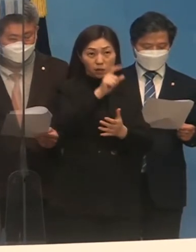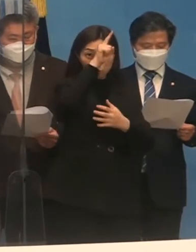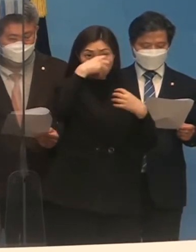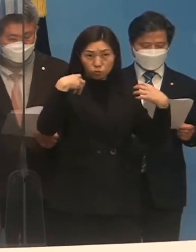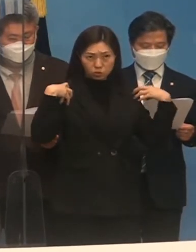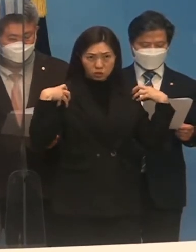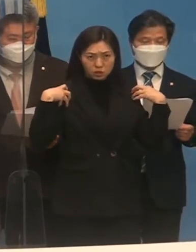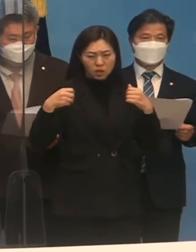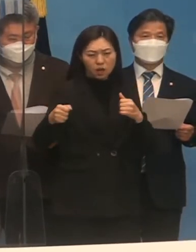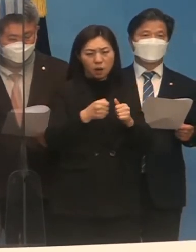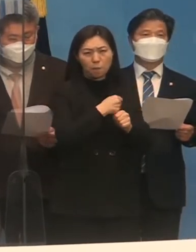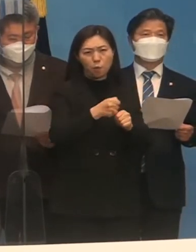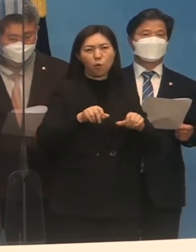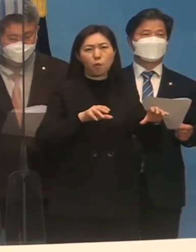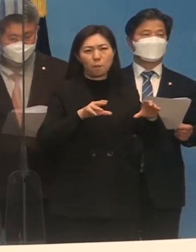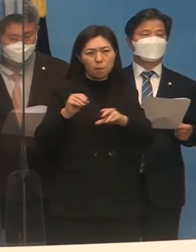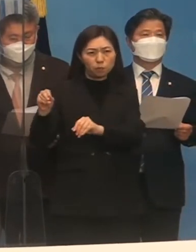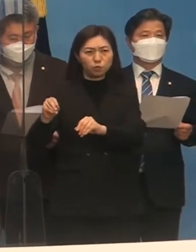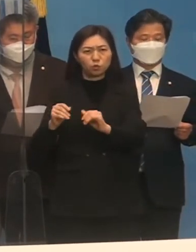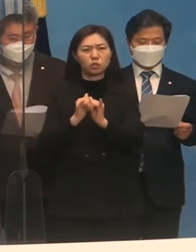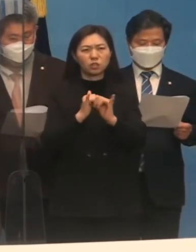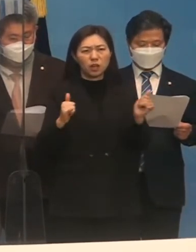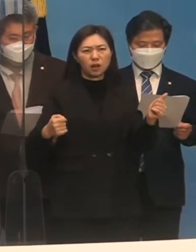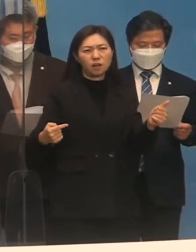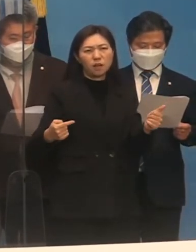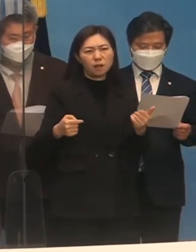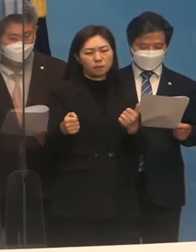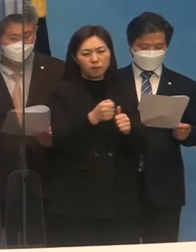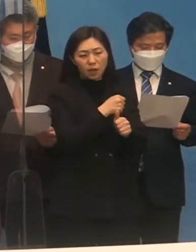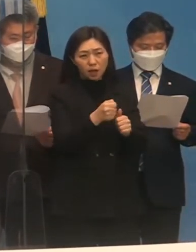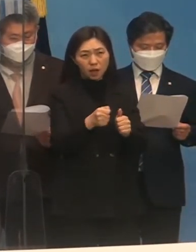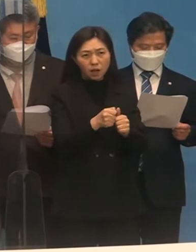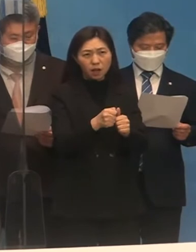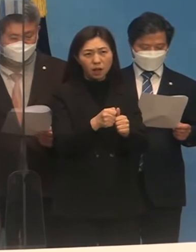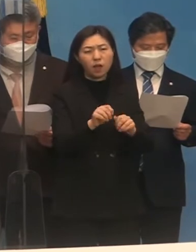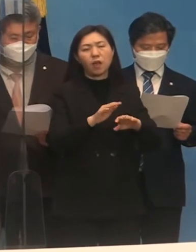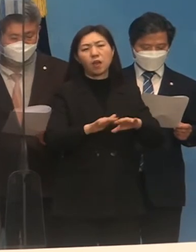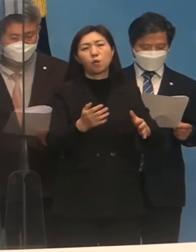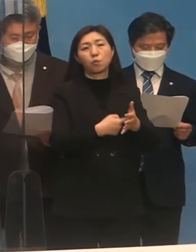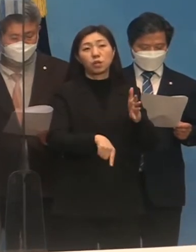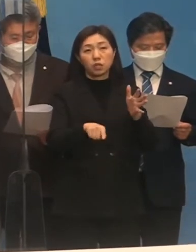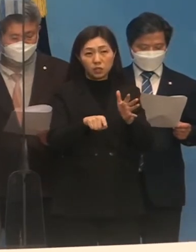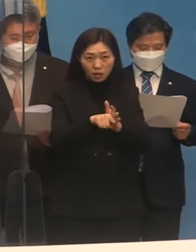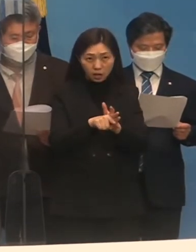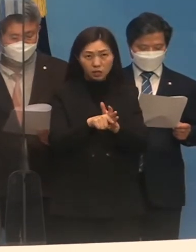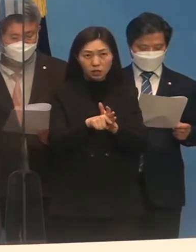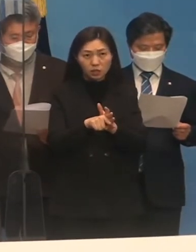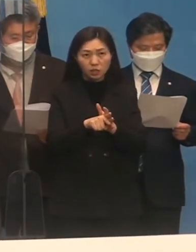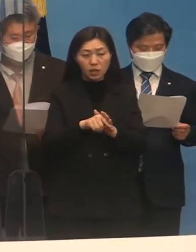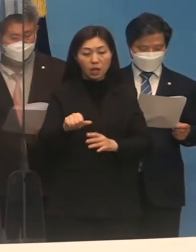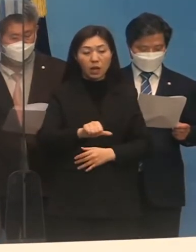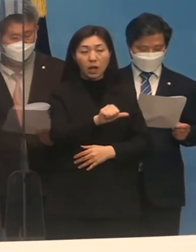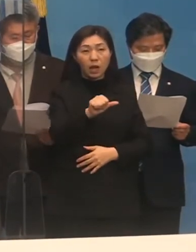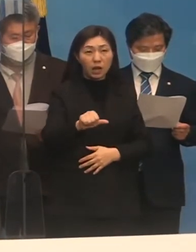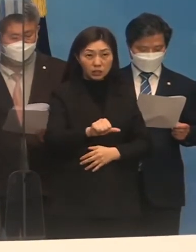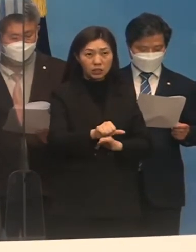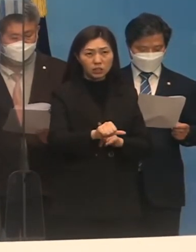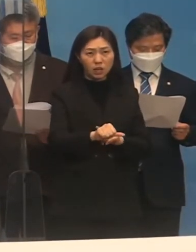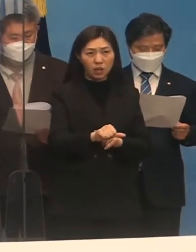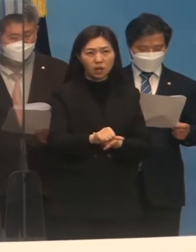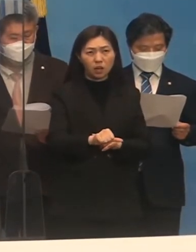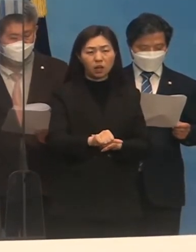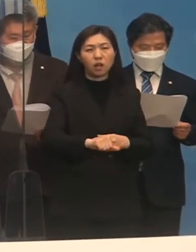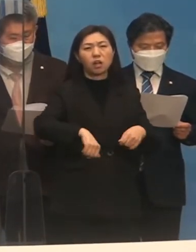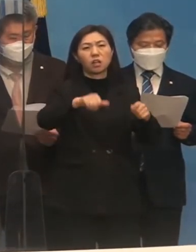폭력 중단 등 유혈 사태 해결을 위한 아세안과의 5개 합의 사항을 즉각